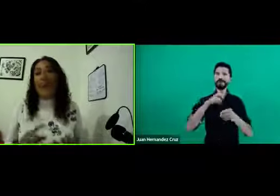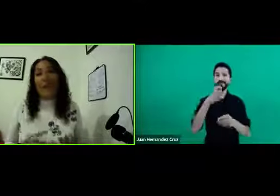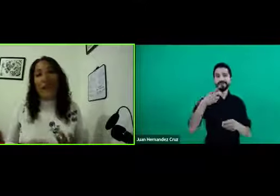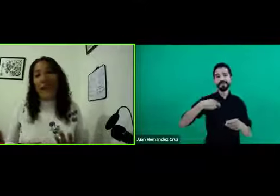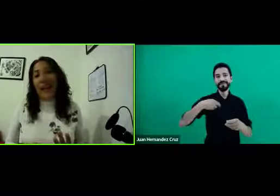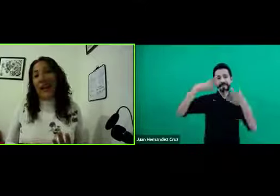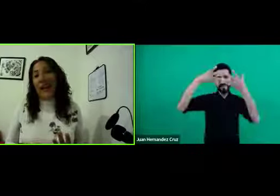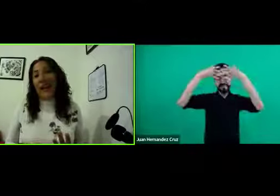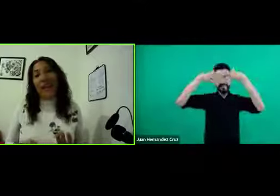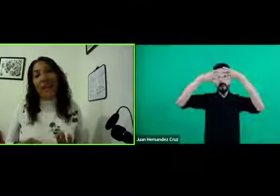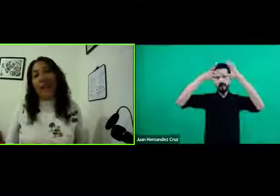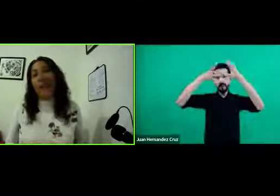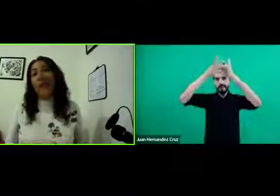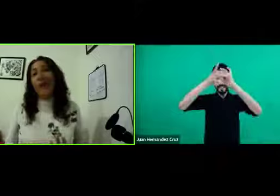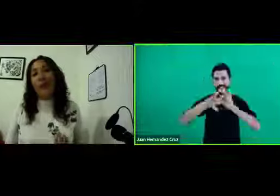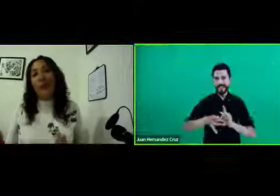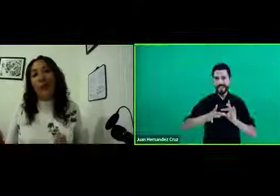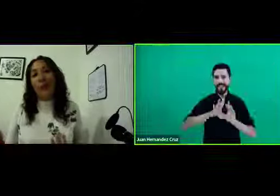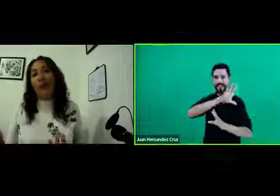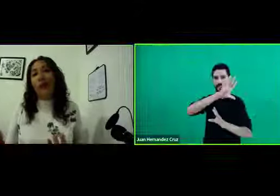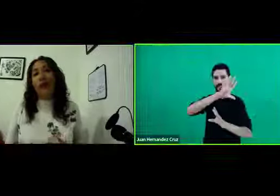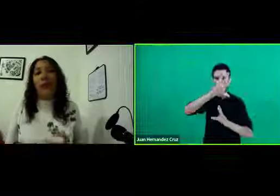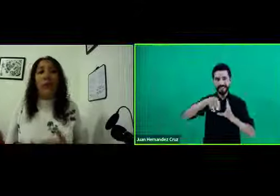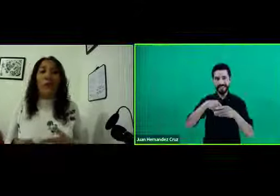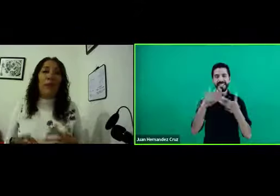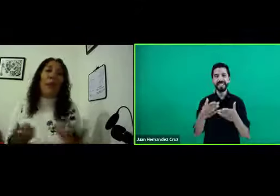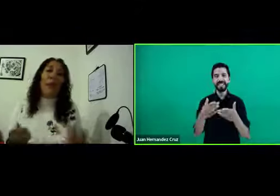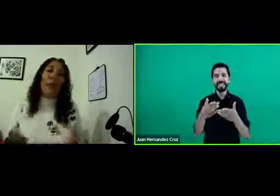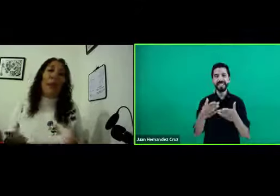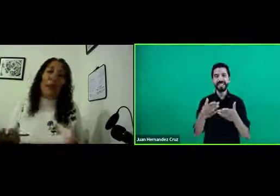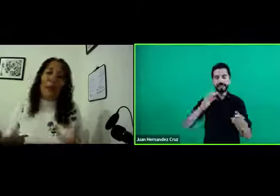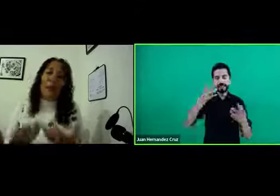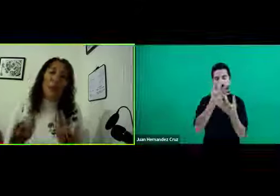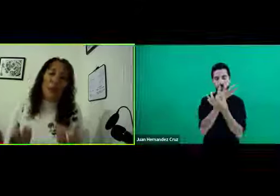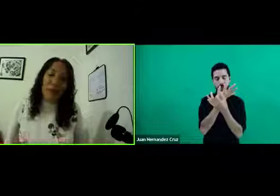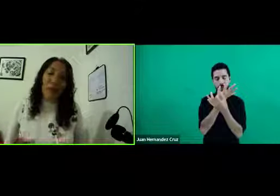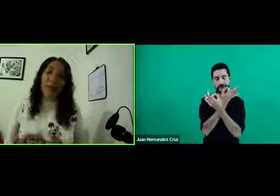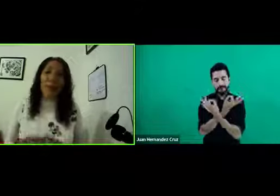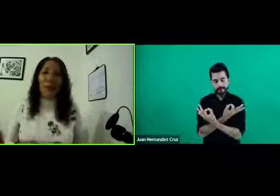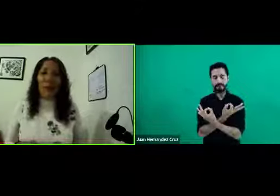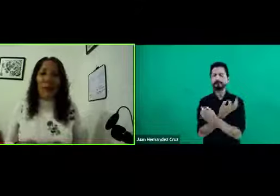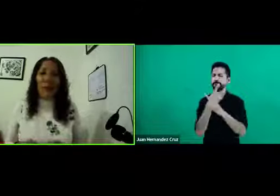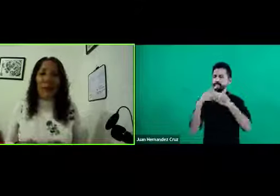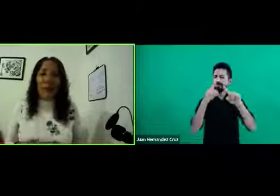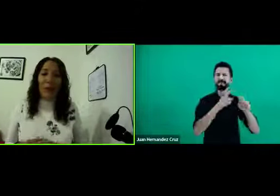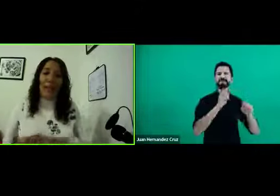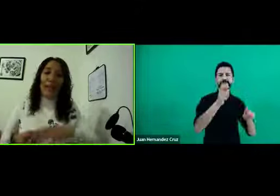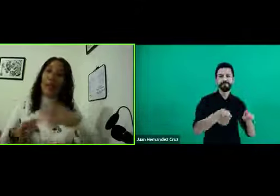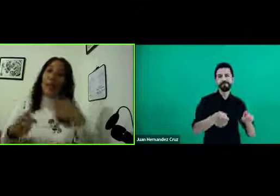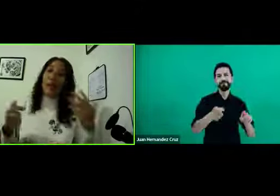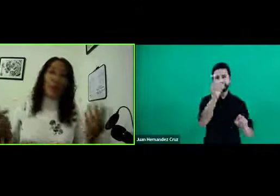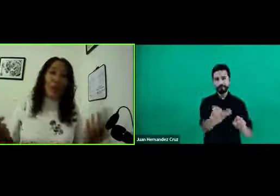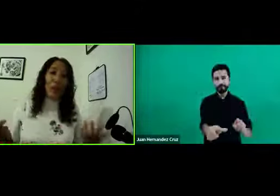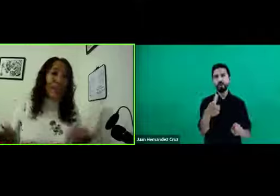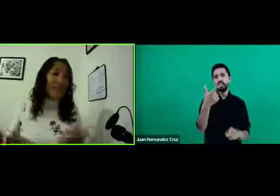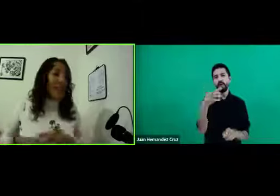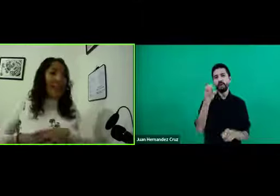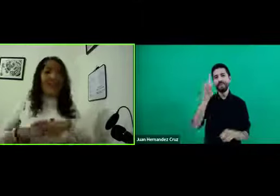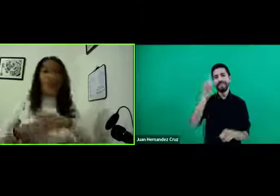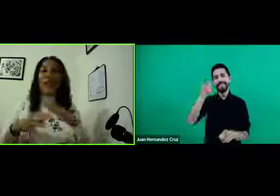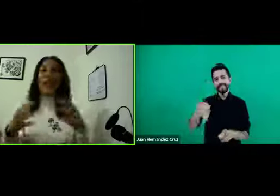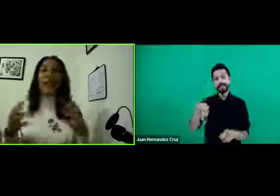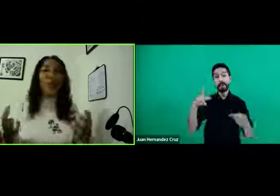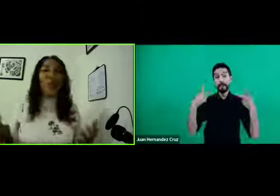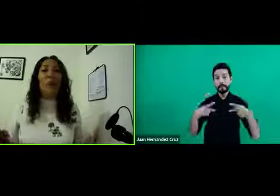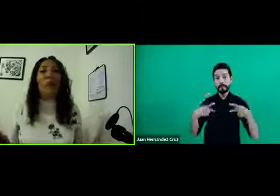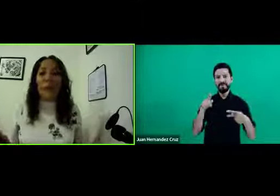es generar entrenamientos de meditación, pues para lo que yo denomino el avatar Godín, ¿no? Aquellas personas que